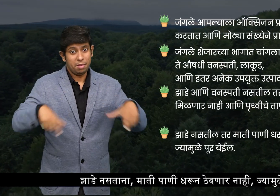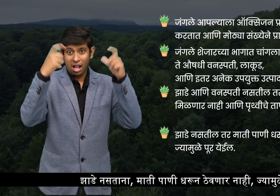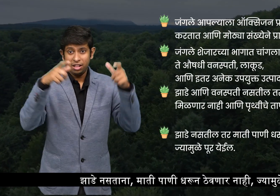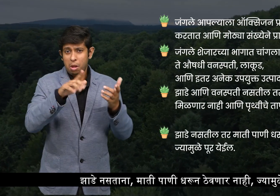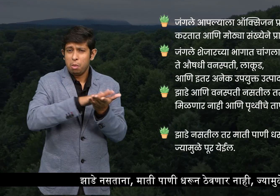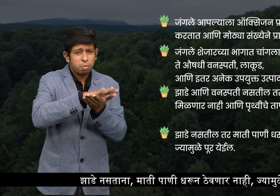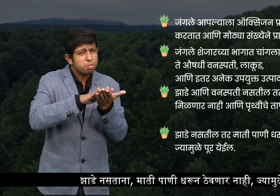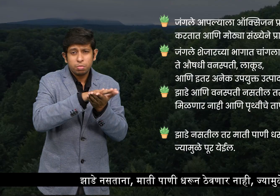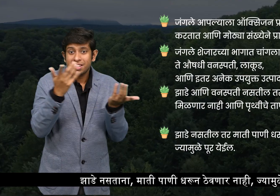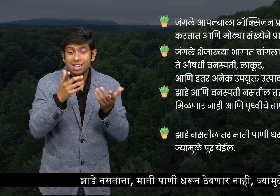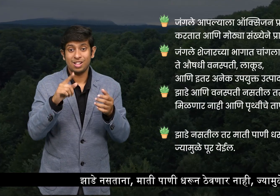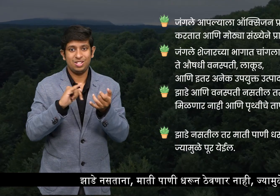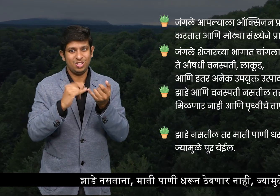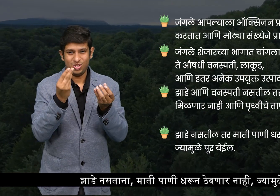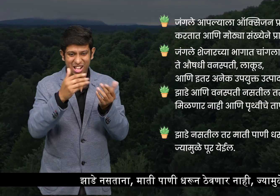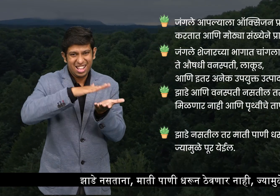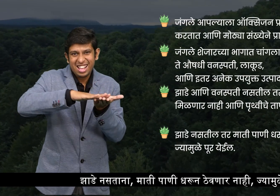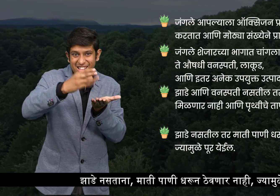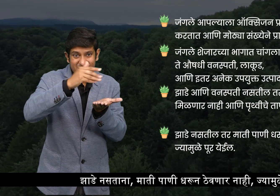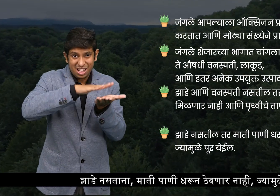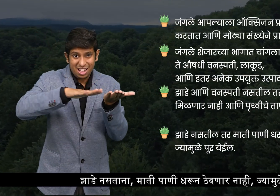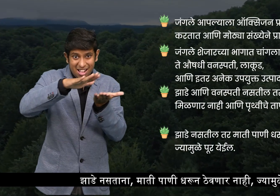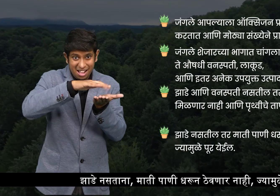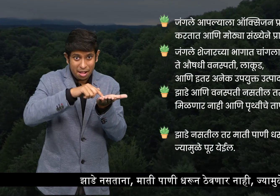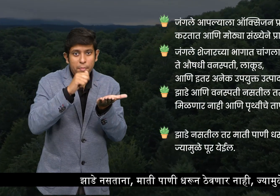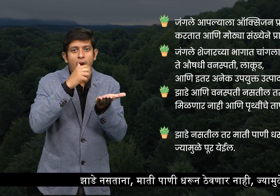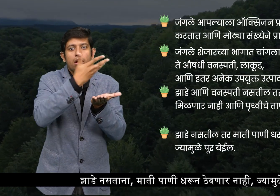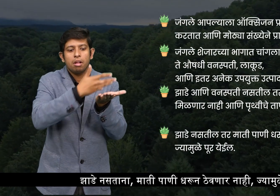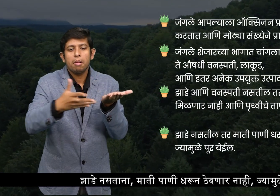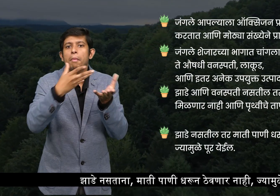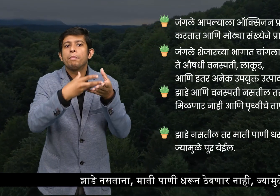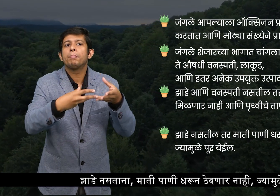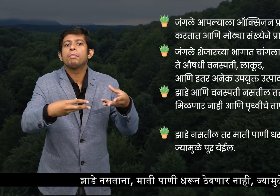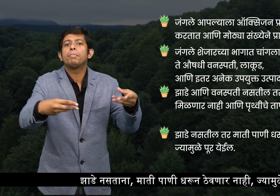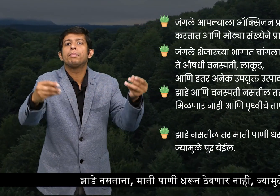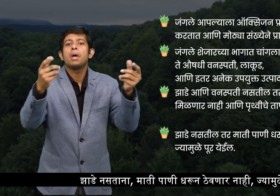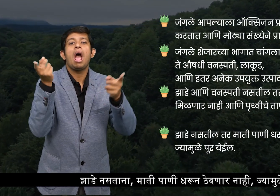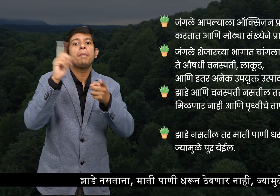चौथा, झाडे नसताना माती पाणी धरून ठेवणार नाही, ज्यामुळे पूर येईल.